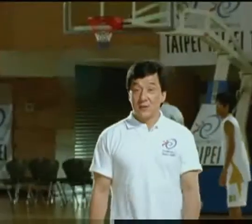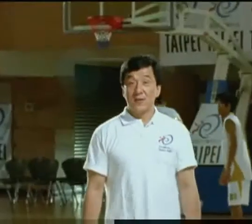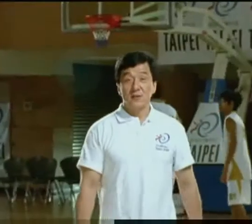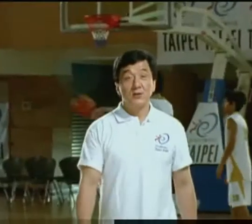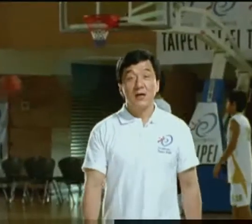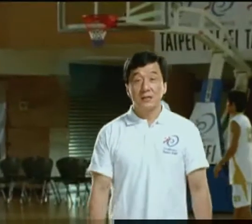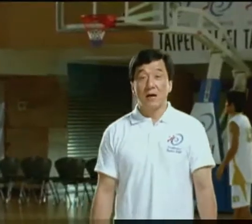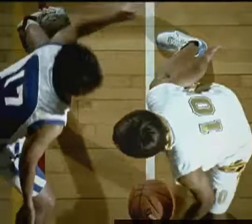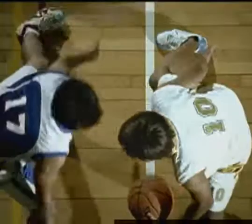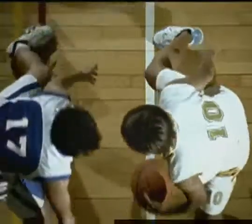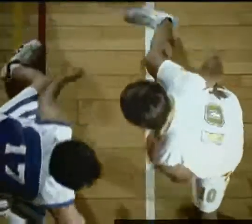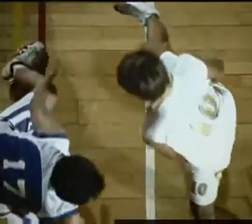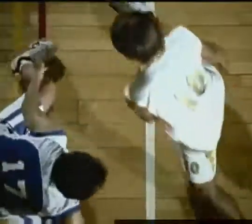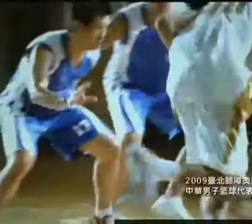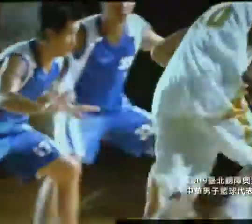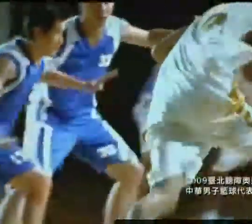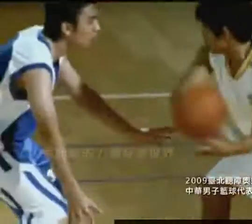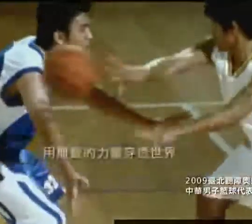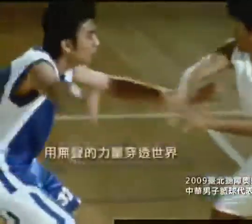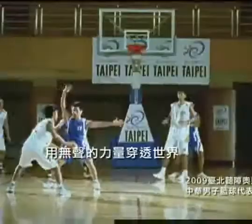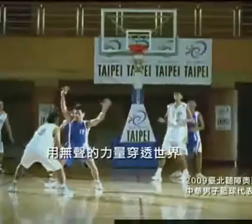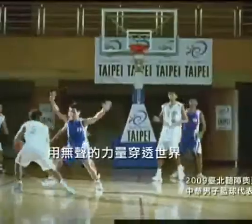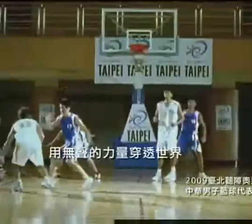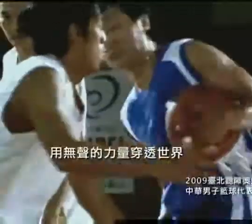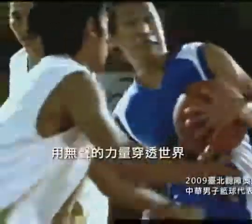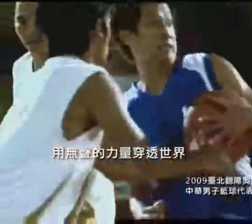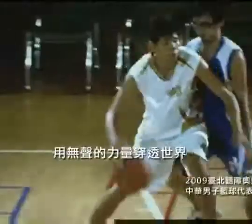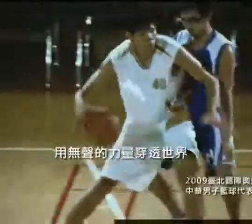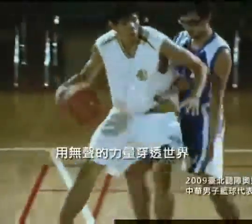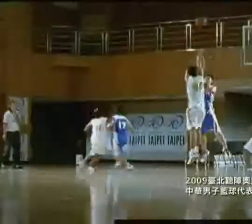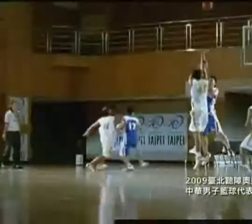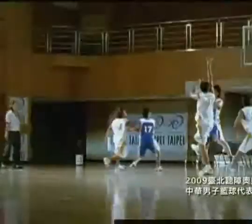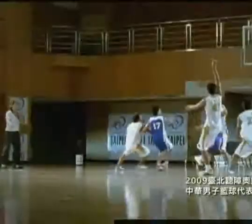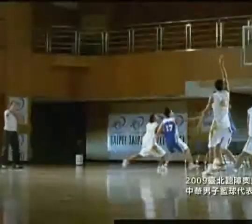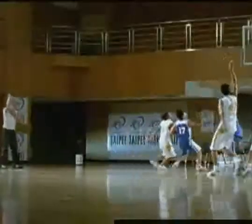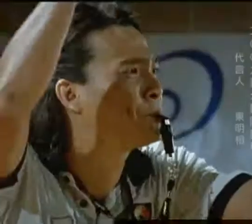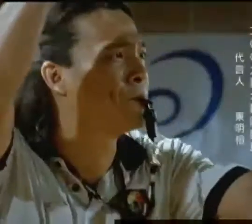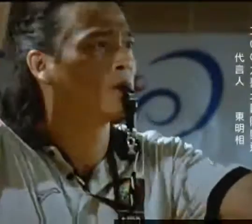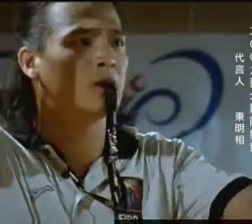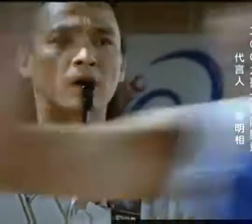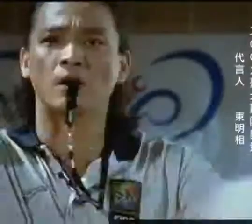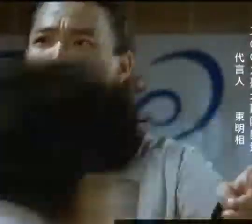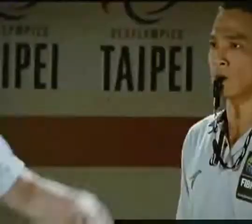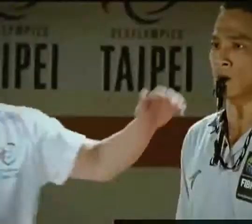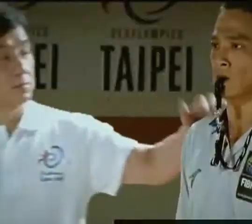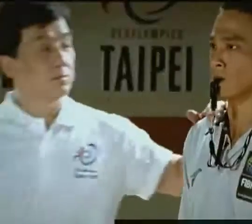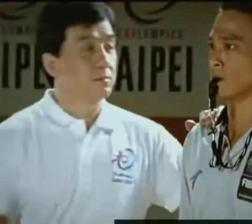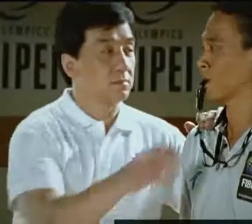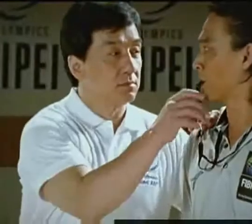人生就像一场比赛，只要全力以赴，就对得起自己。有一群人的力量，用无声穿